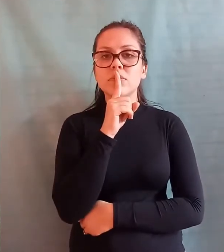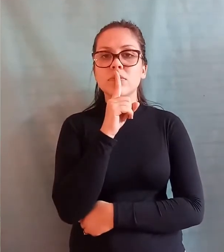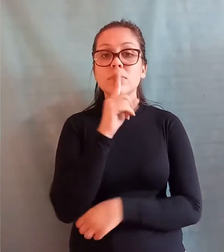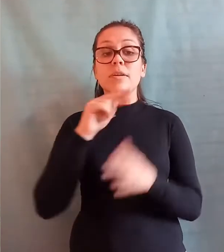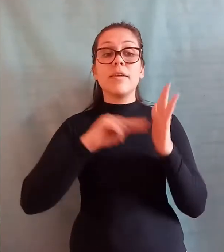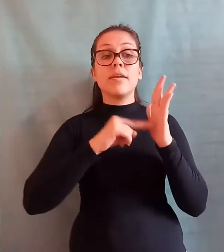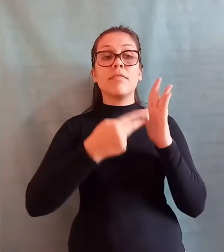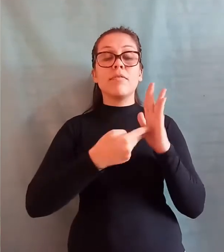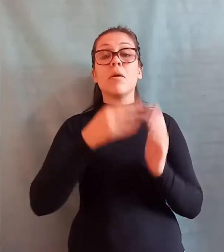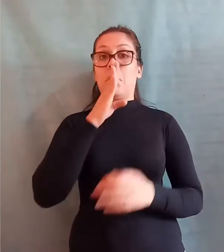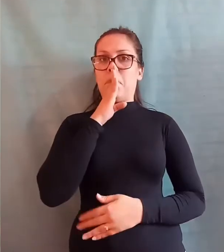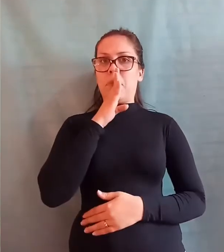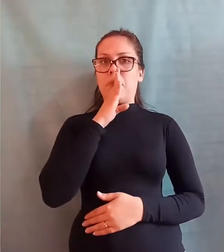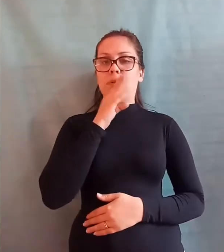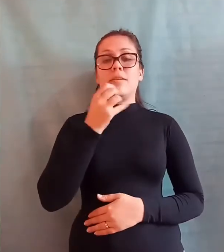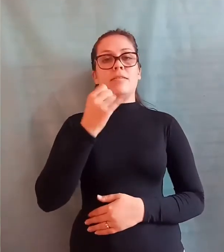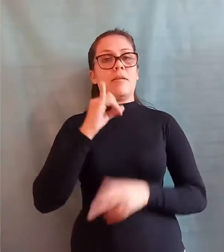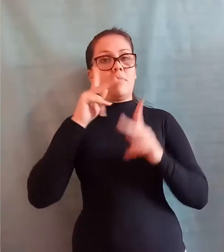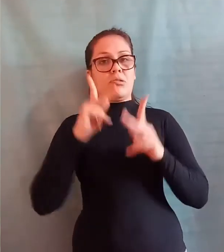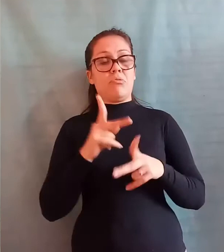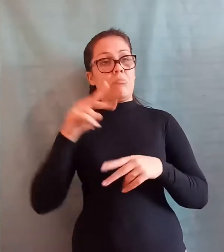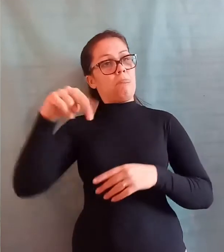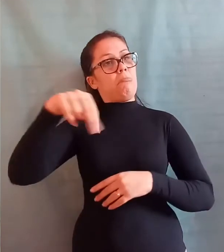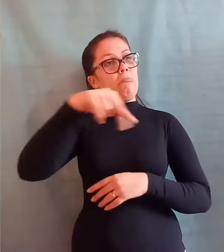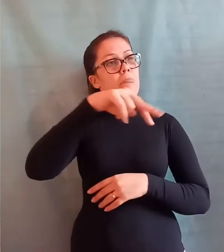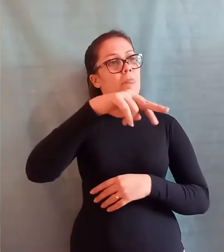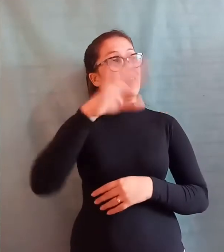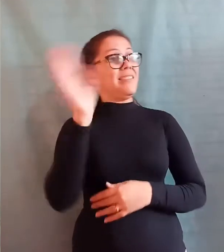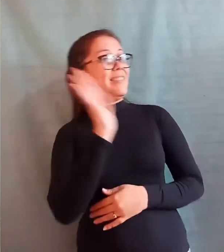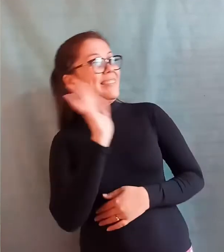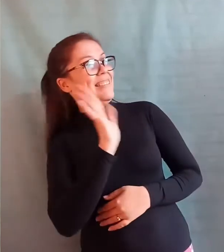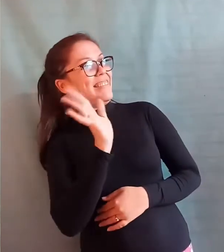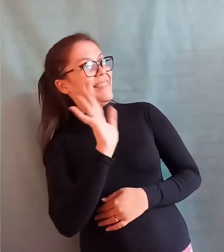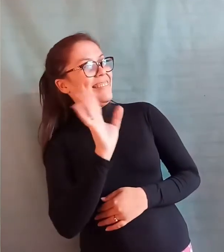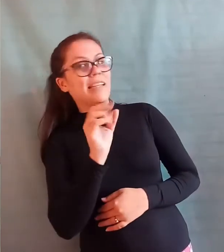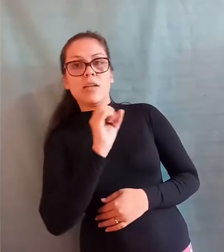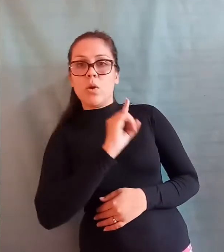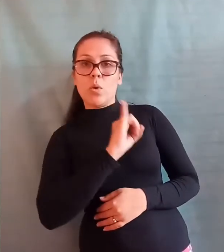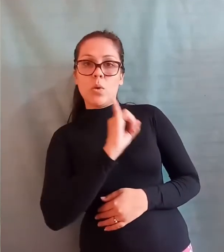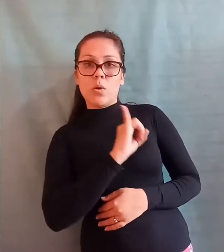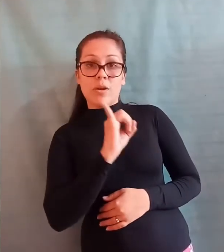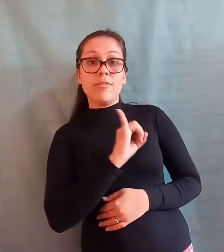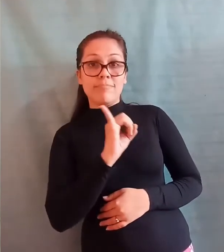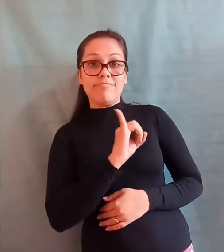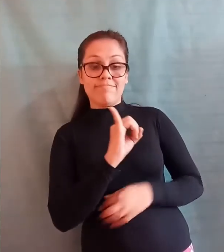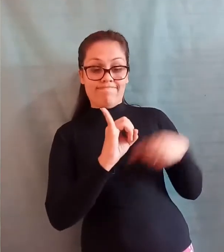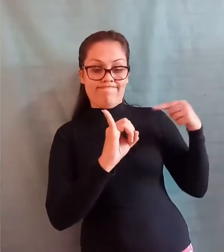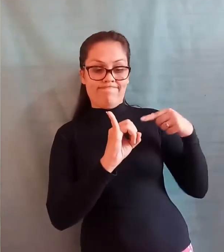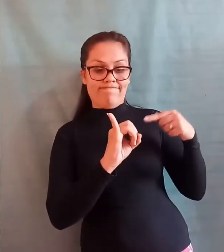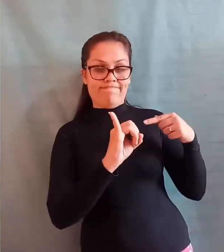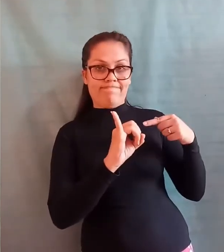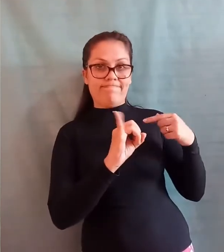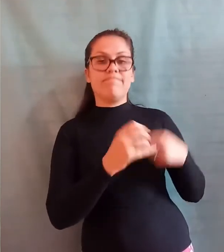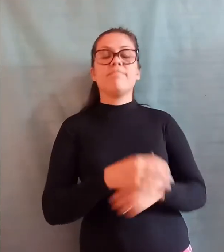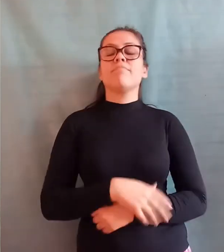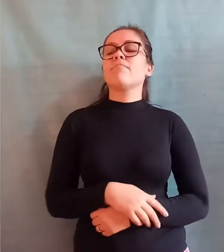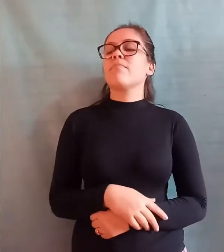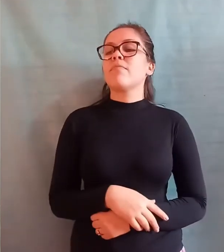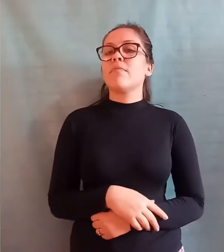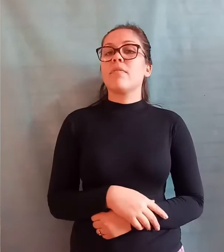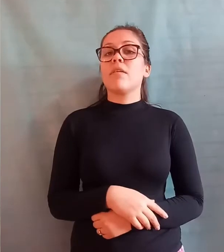ele significa isso. Quando eu vejo alguém passando na rua e faço assim, eu tô dando oi. Esse gesto também tem um